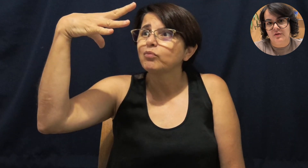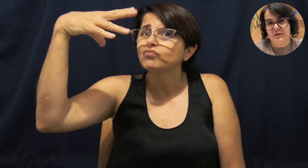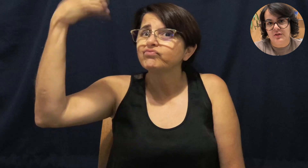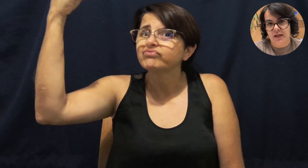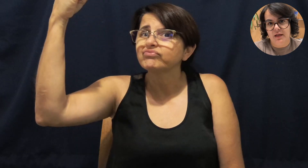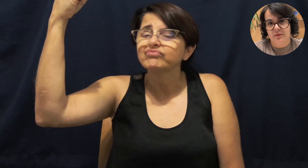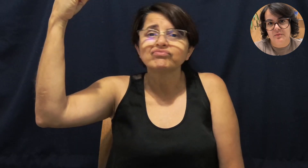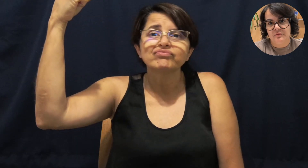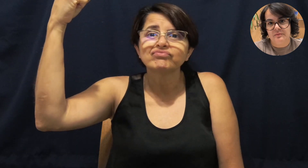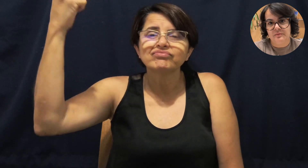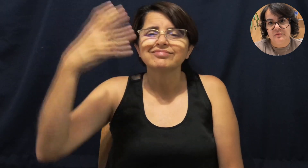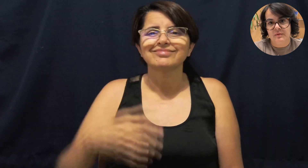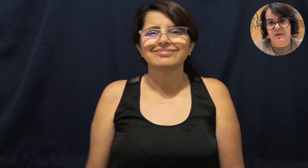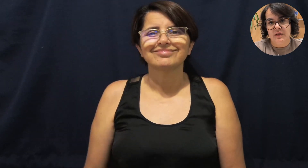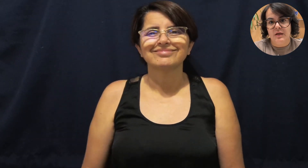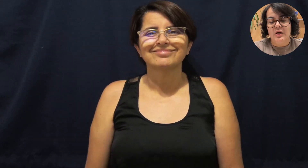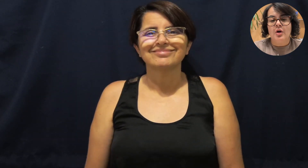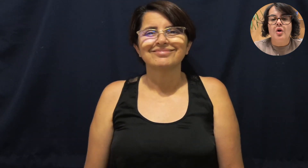santuário do Evangelho.